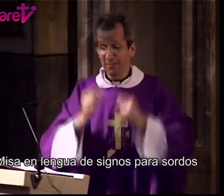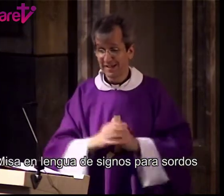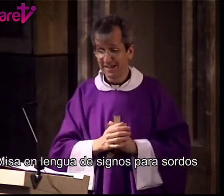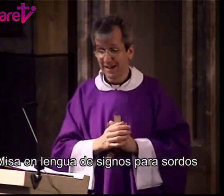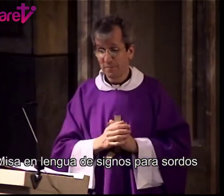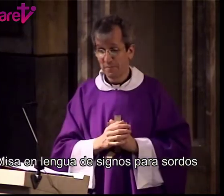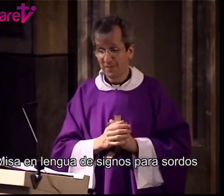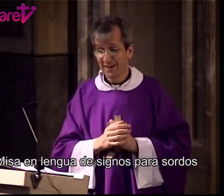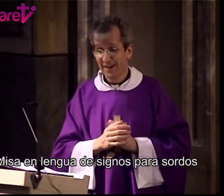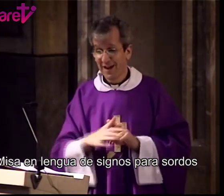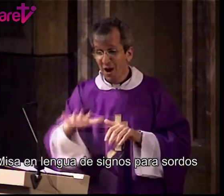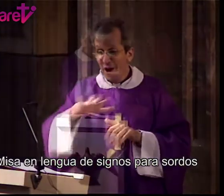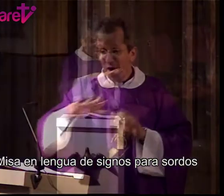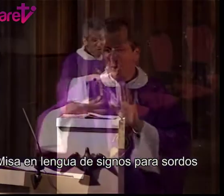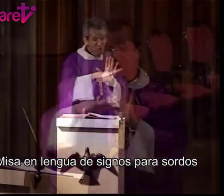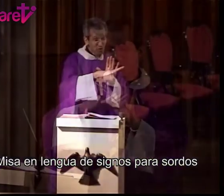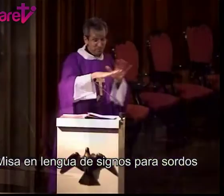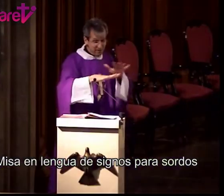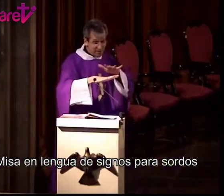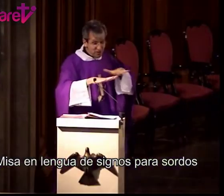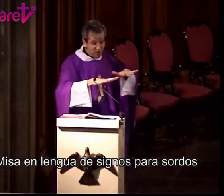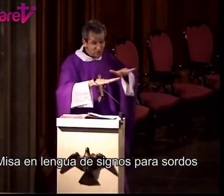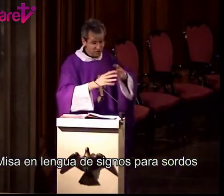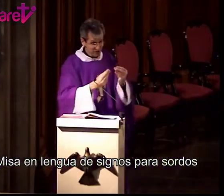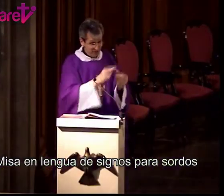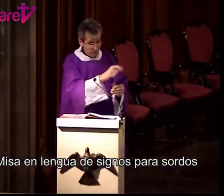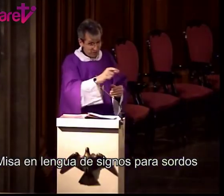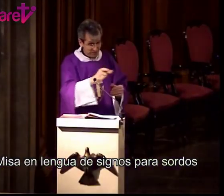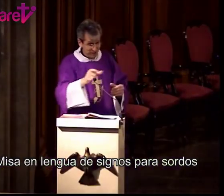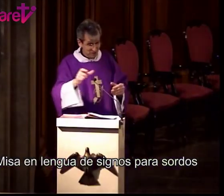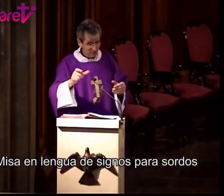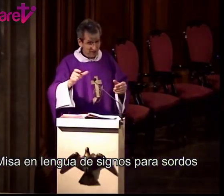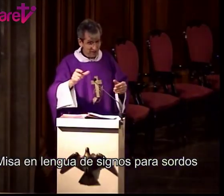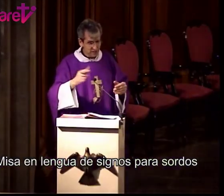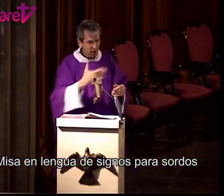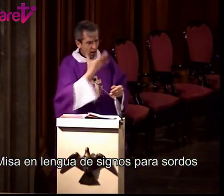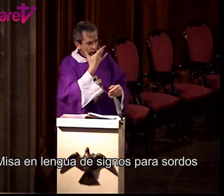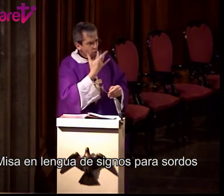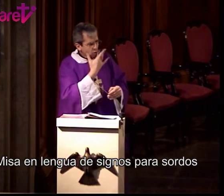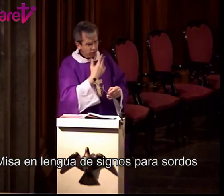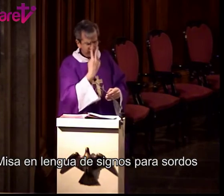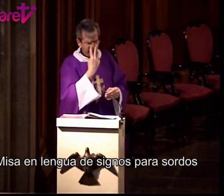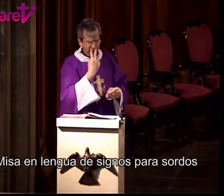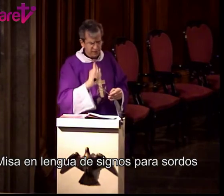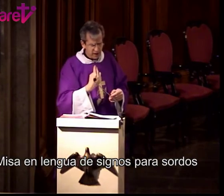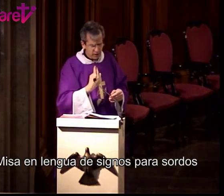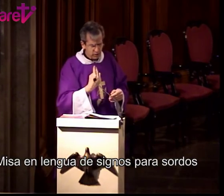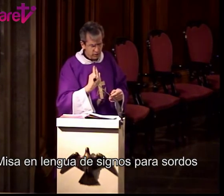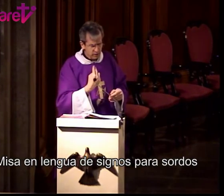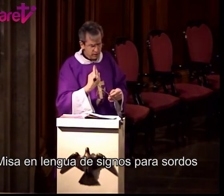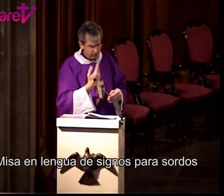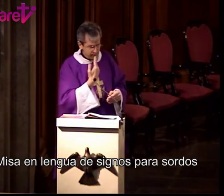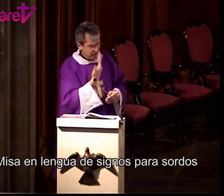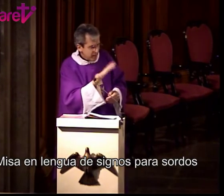vista. Los vecinos y muchas personas conocían al ciego que